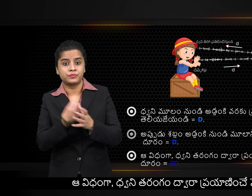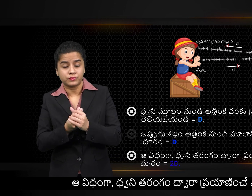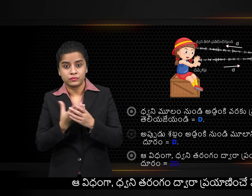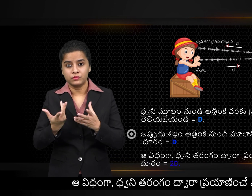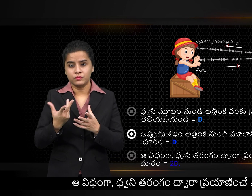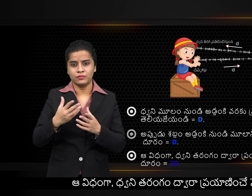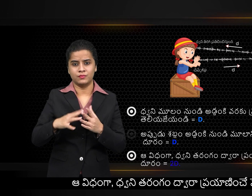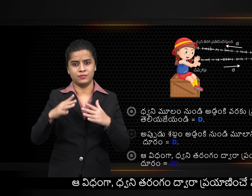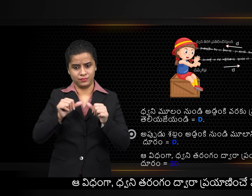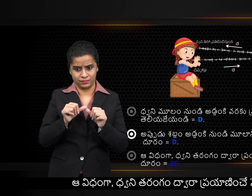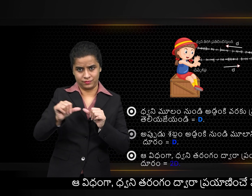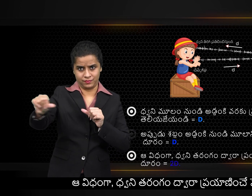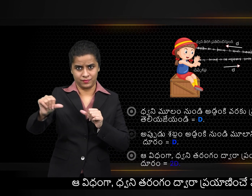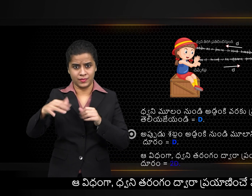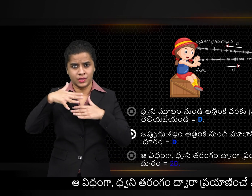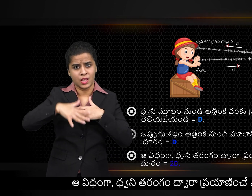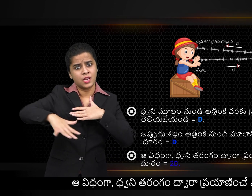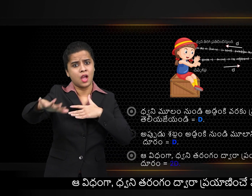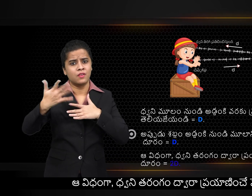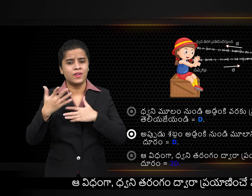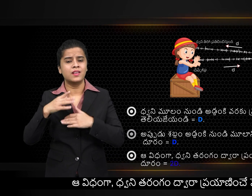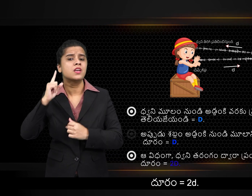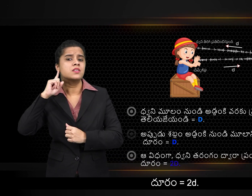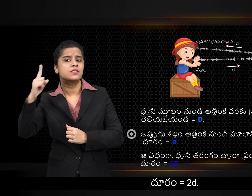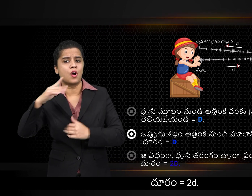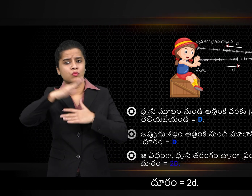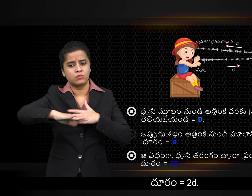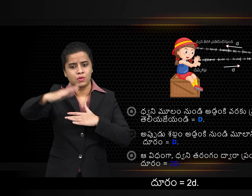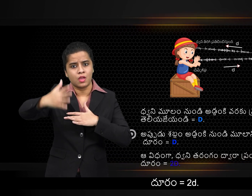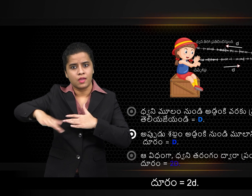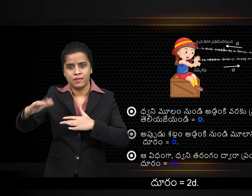ఆ విధంగా ధ్వని తరంగం ద్వారా ప్రయాణించే మొత్తం దూరం